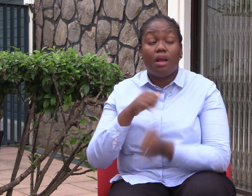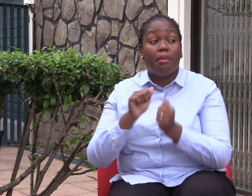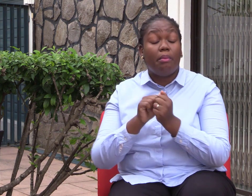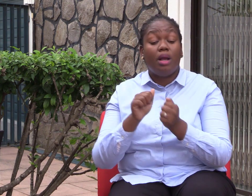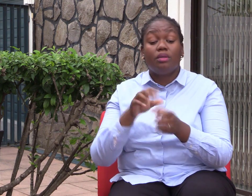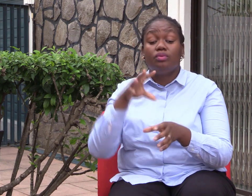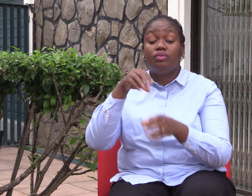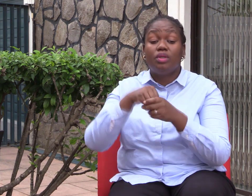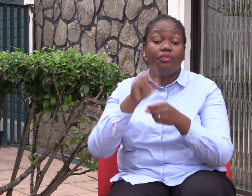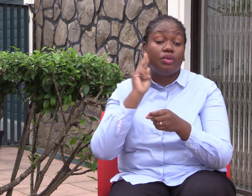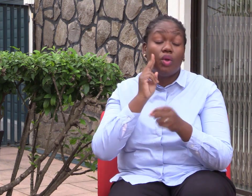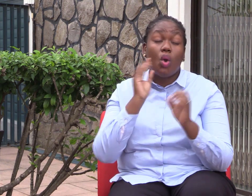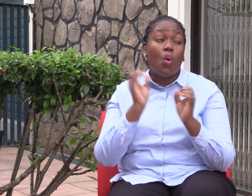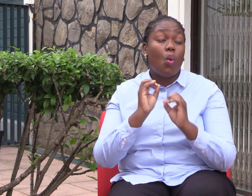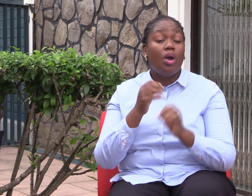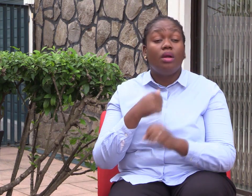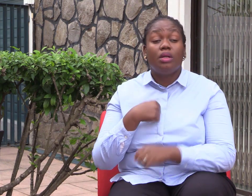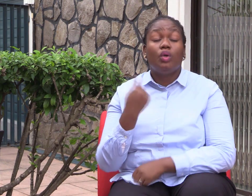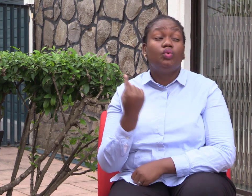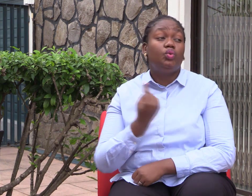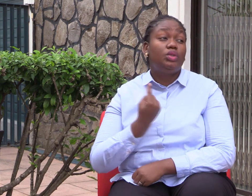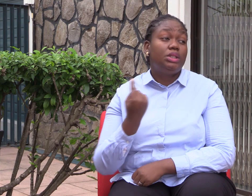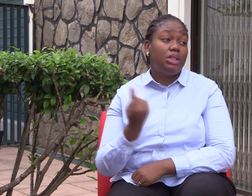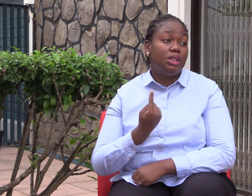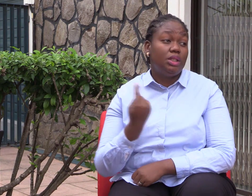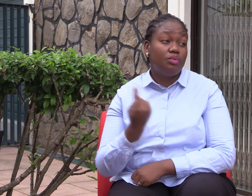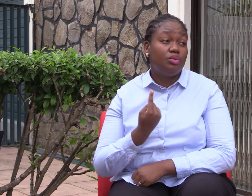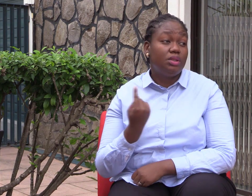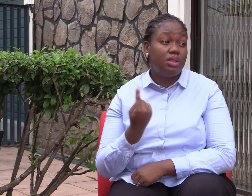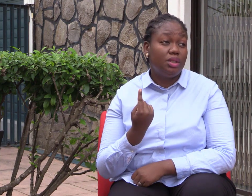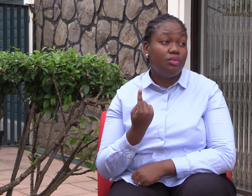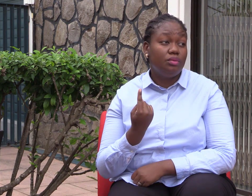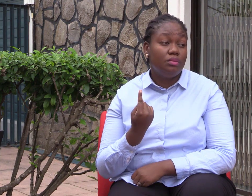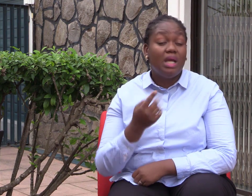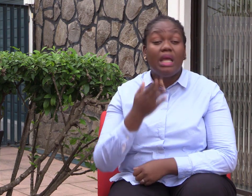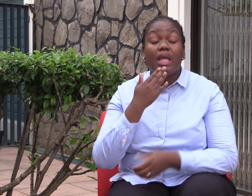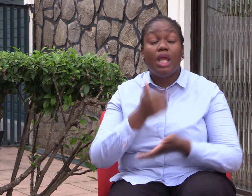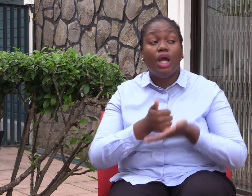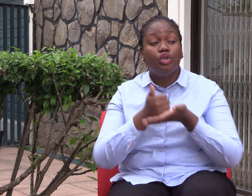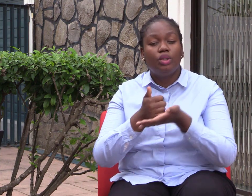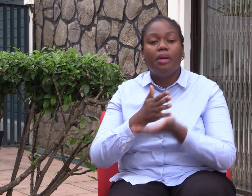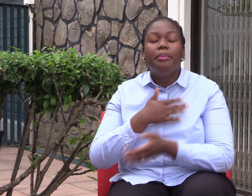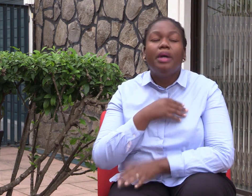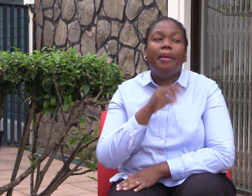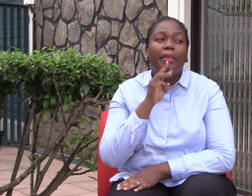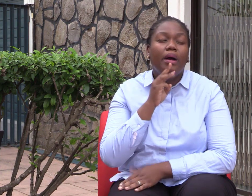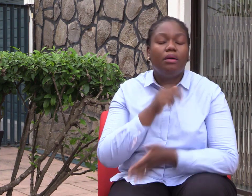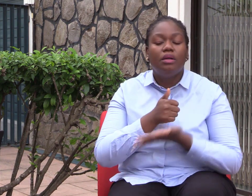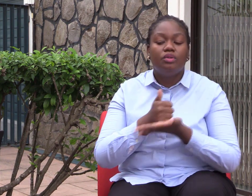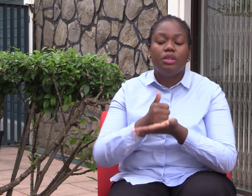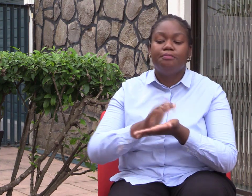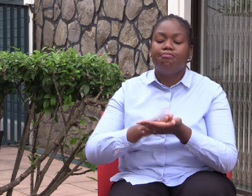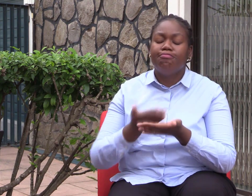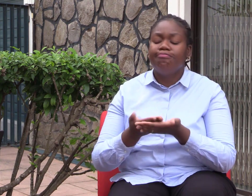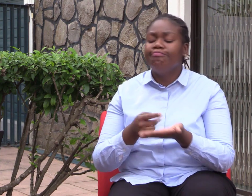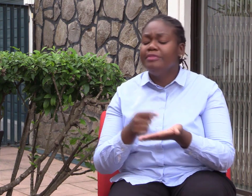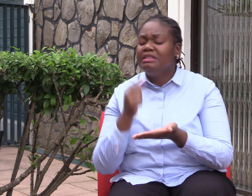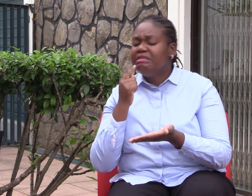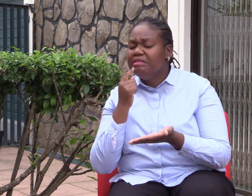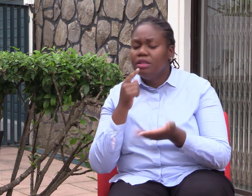privada. E eu era a única nessa escola surda, e com o apoio da minha